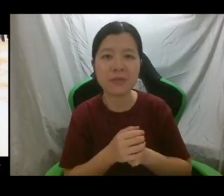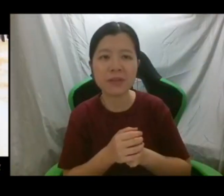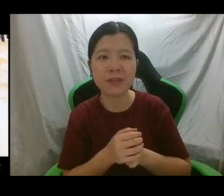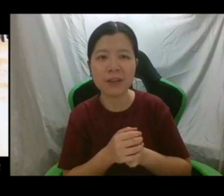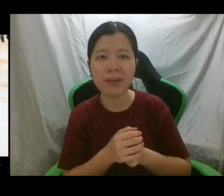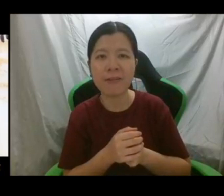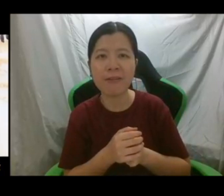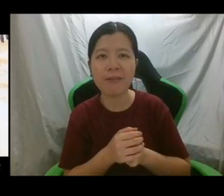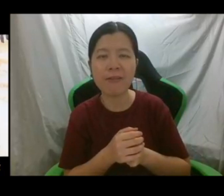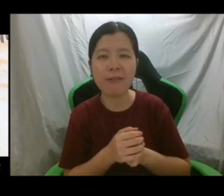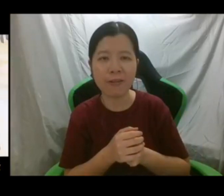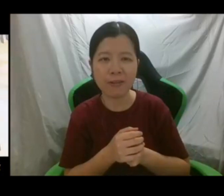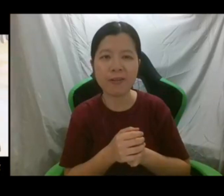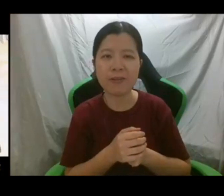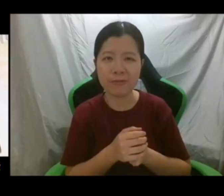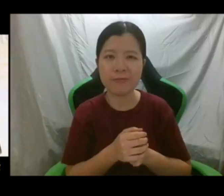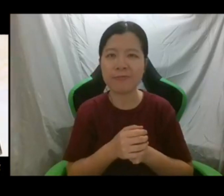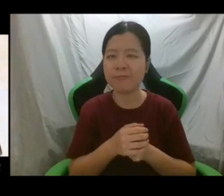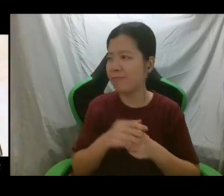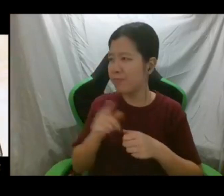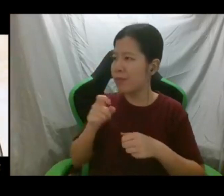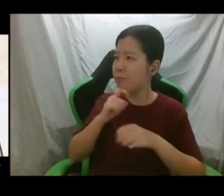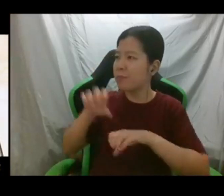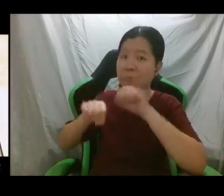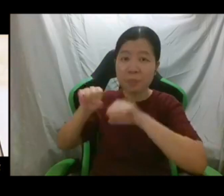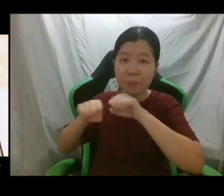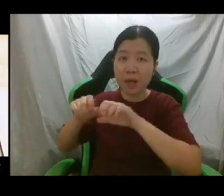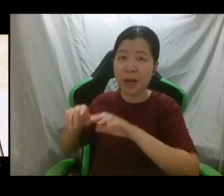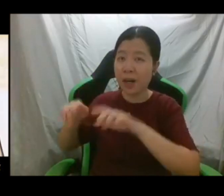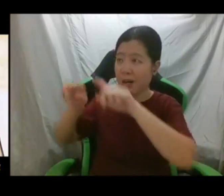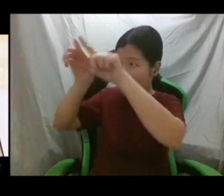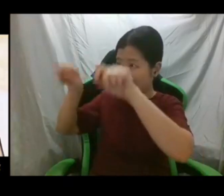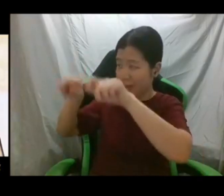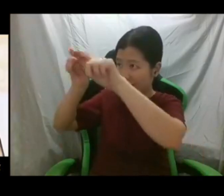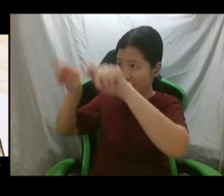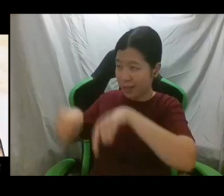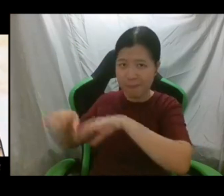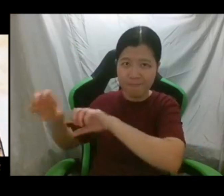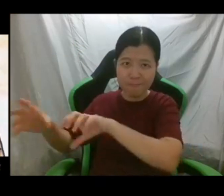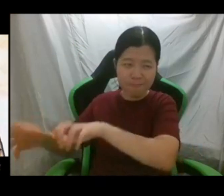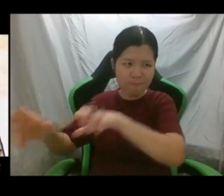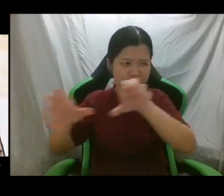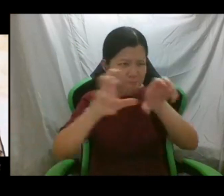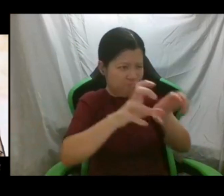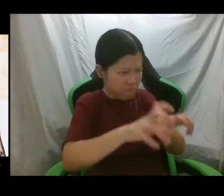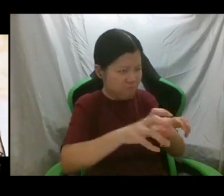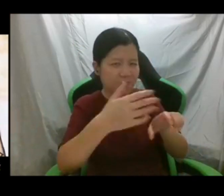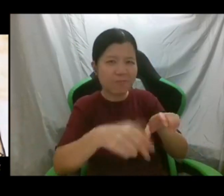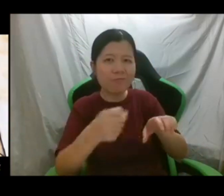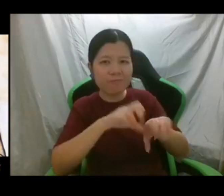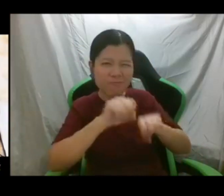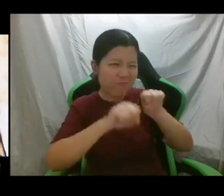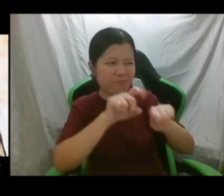於是佢就響旁邊擔咗堂梯過嚟，仲自己爬咗上去添啊！